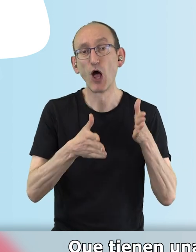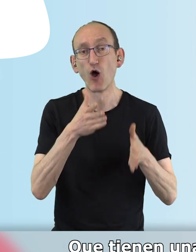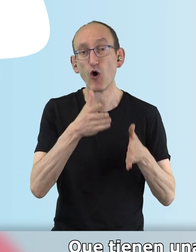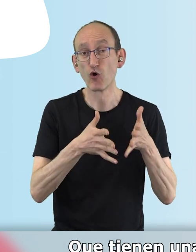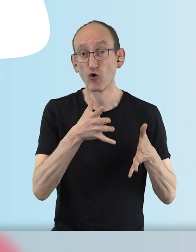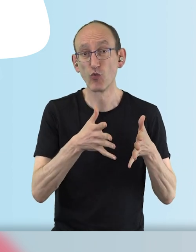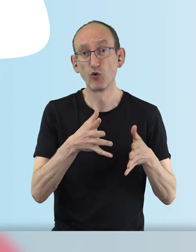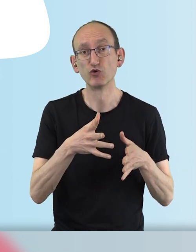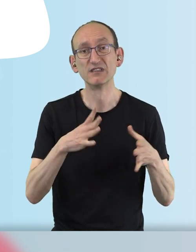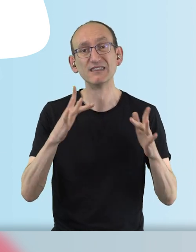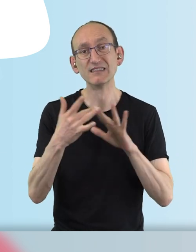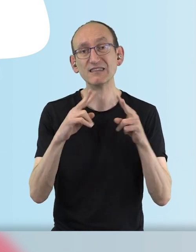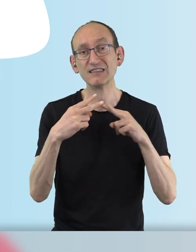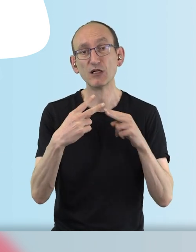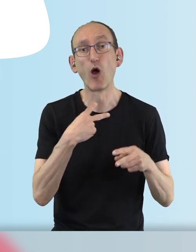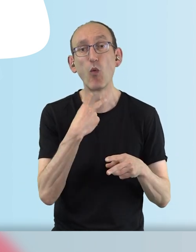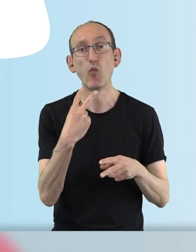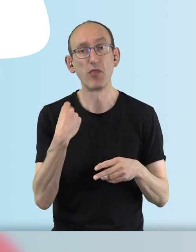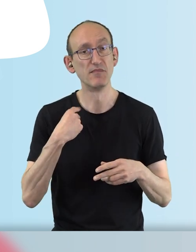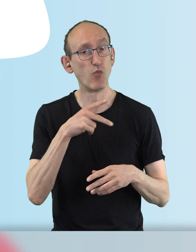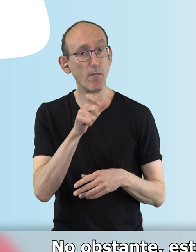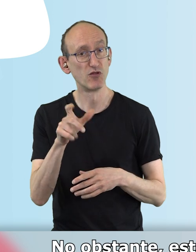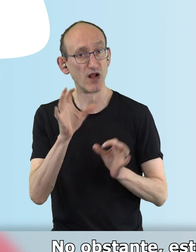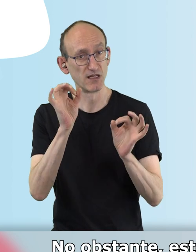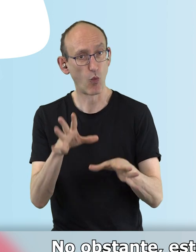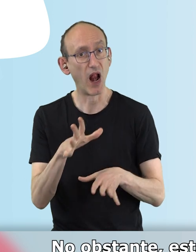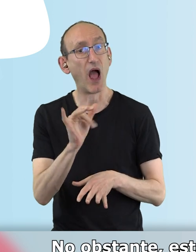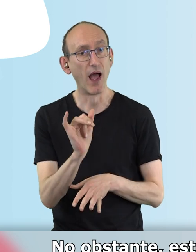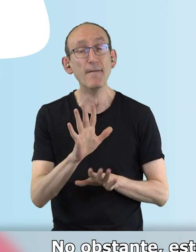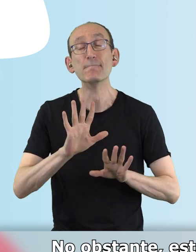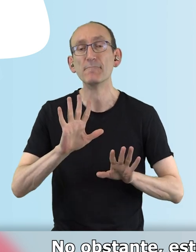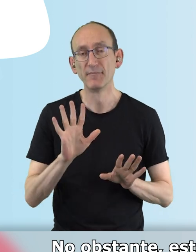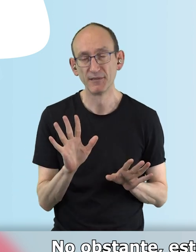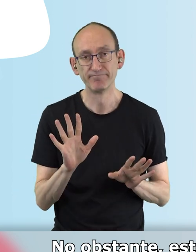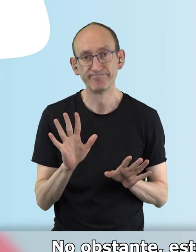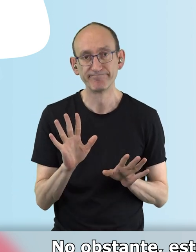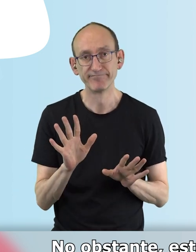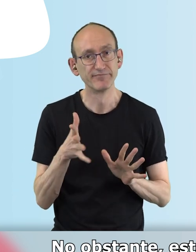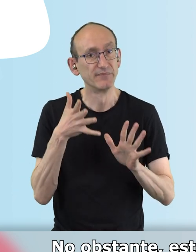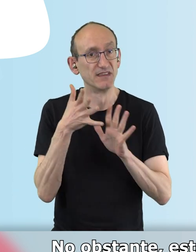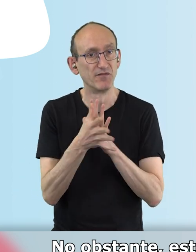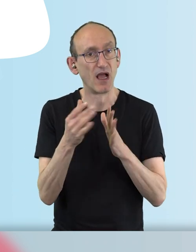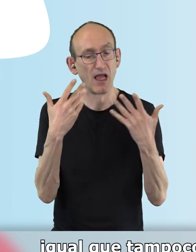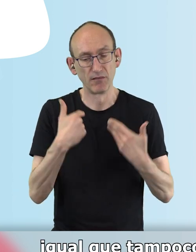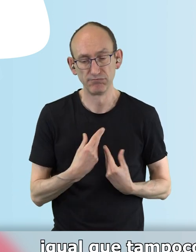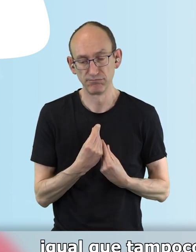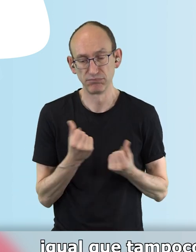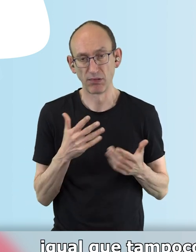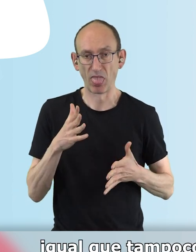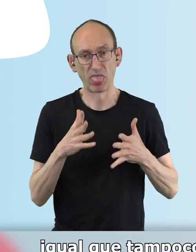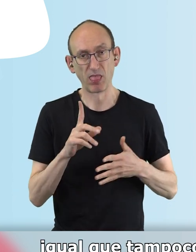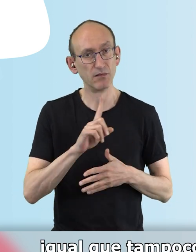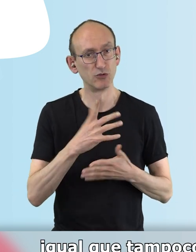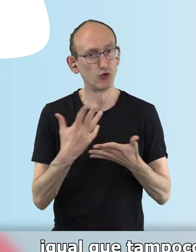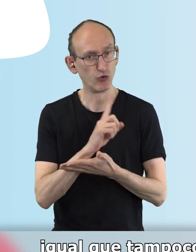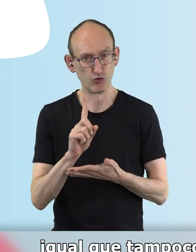de interacción con voz como la hacemos las personas. No obstante, esto no significa que nos vayan a deshumanizar. Es decir,